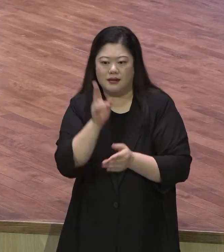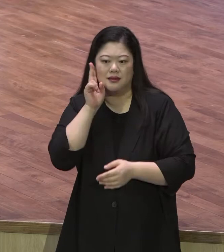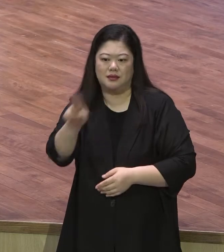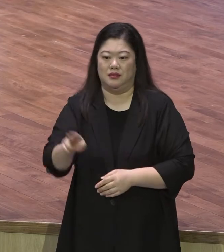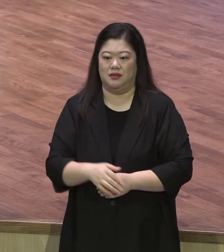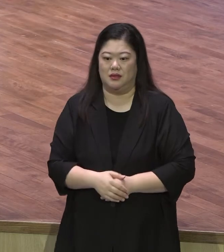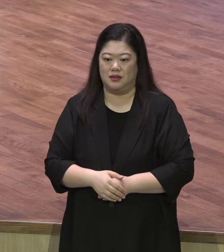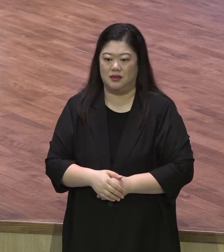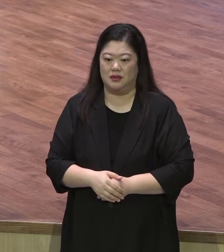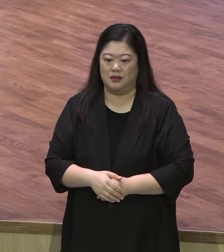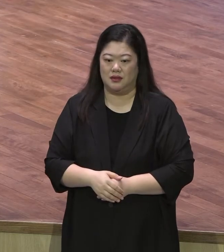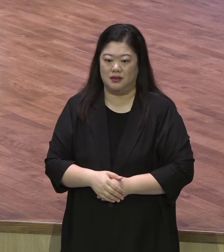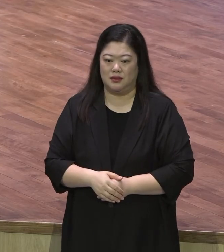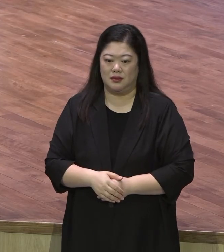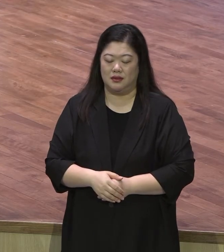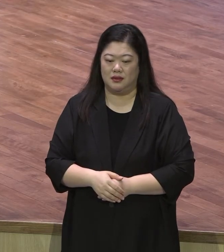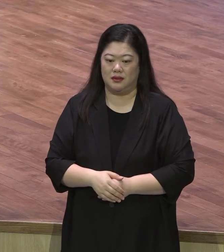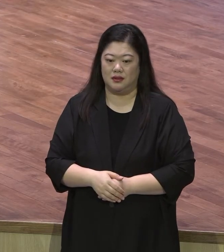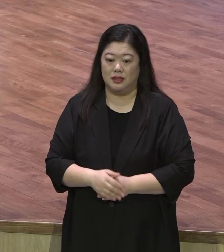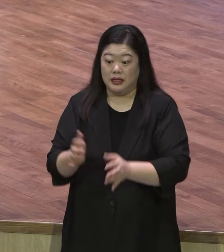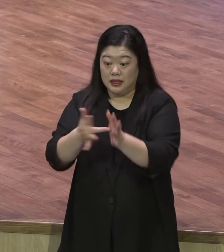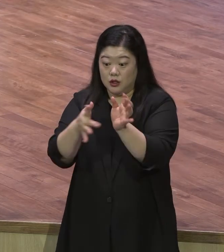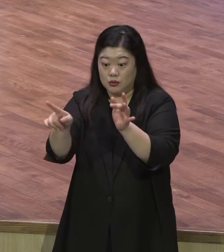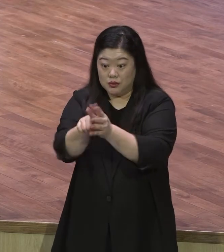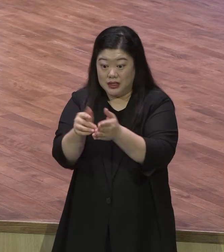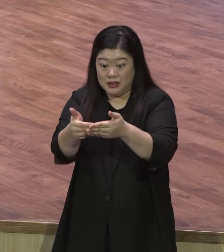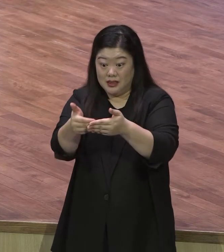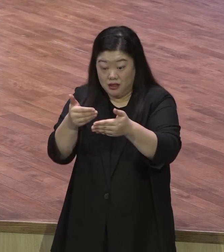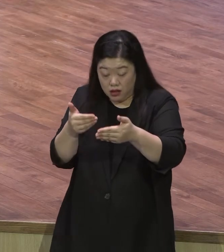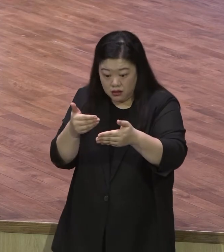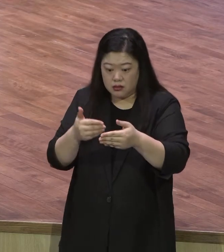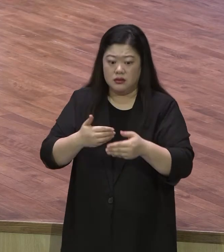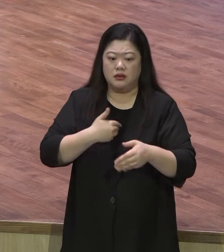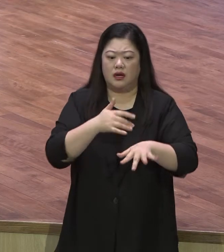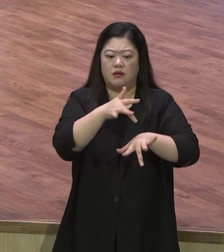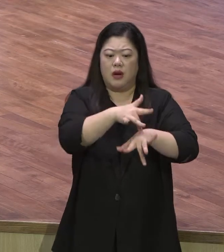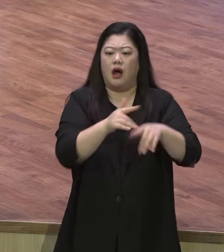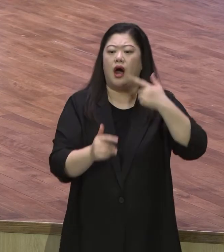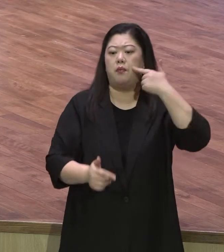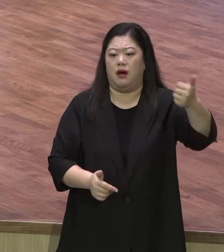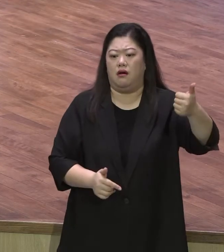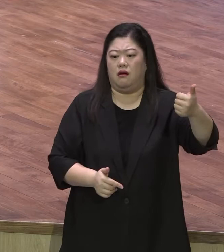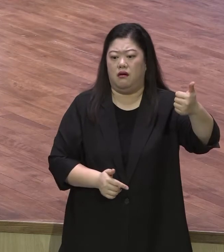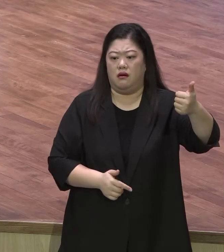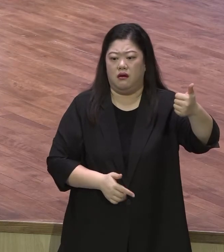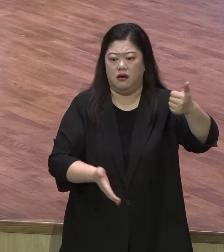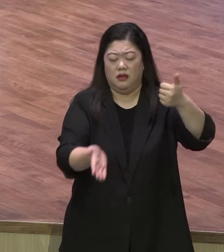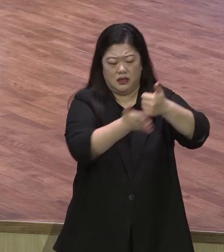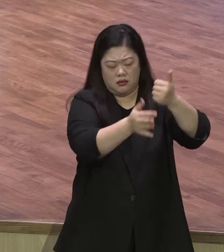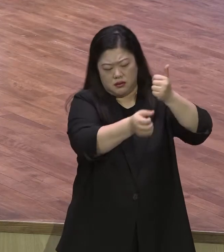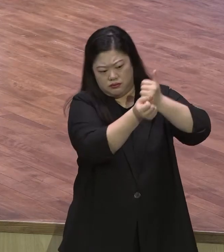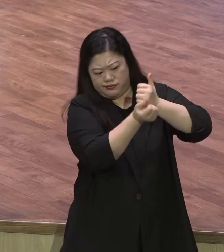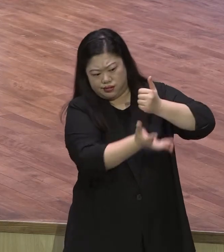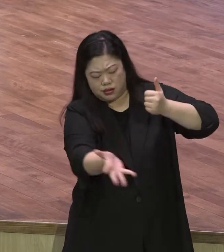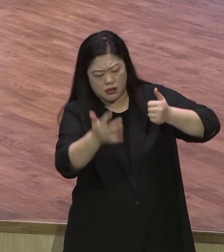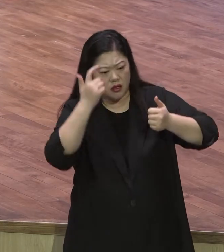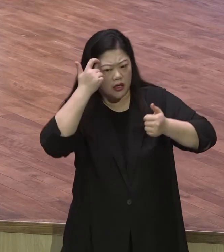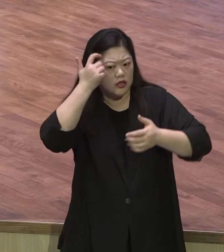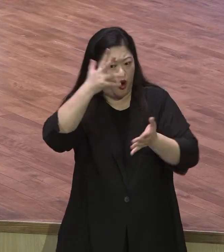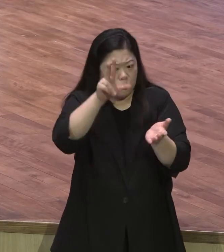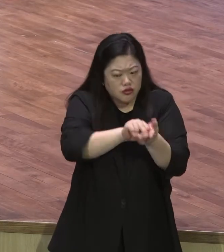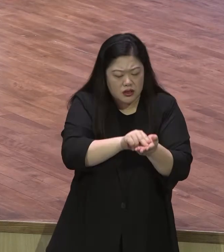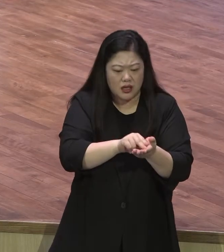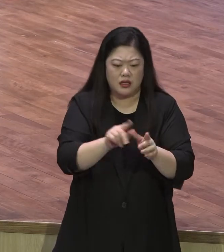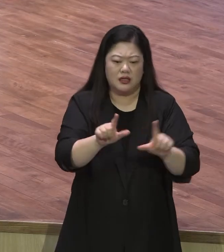네가 산다. 마귀 자식이란 이 근본 문제 여기서요. 파생되는 영적 문제 정신 문제 육신 문제